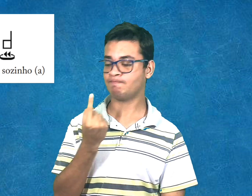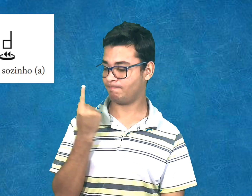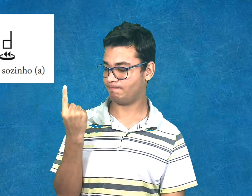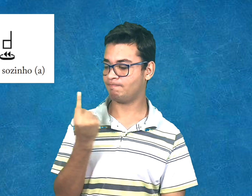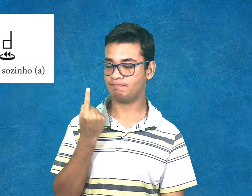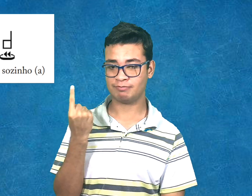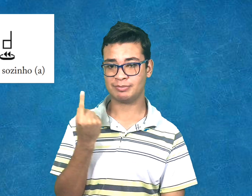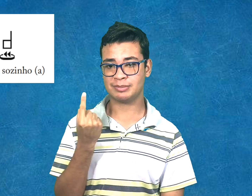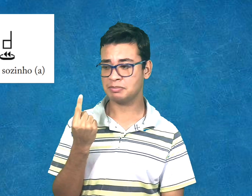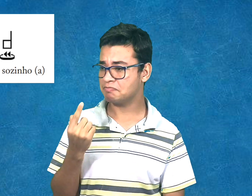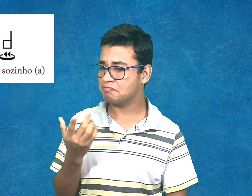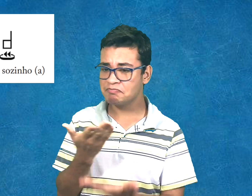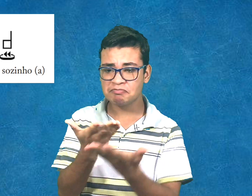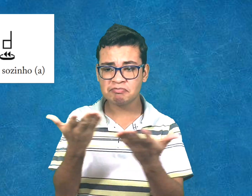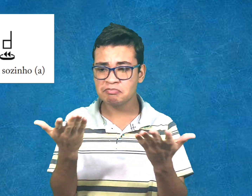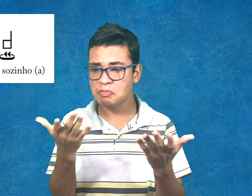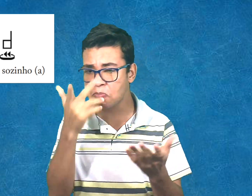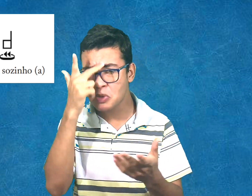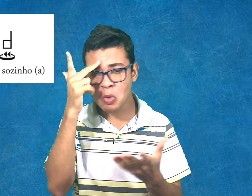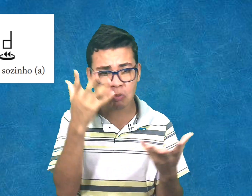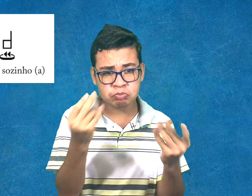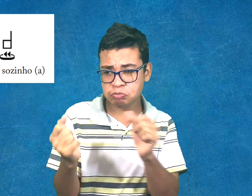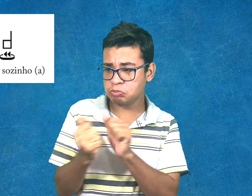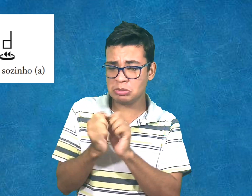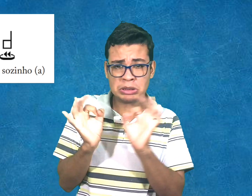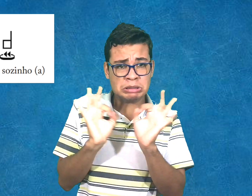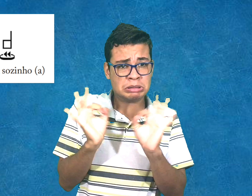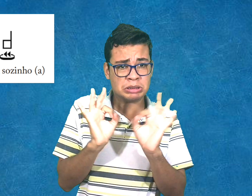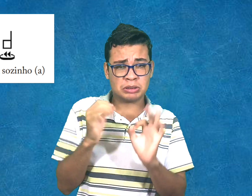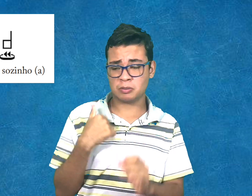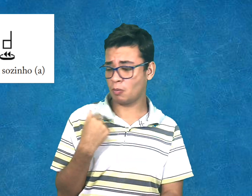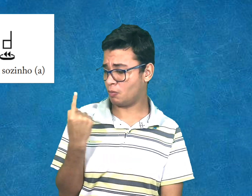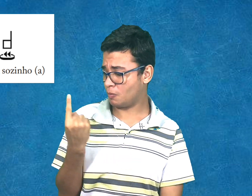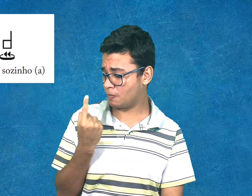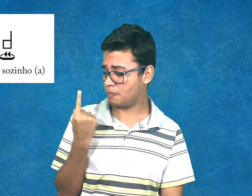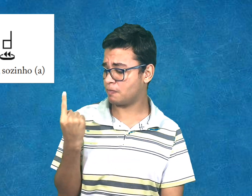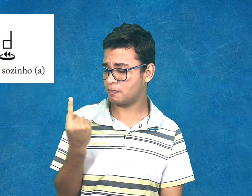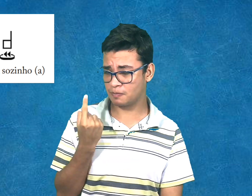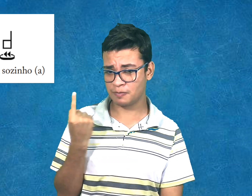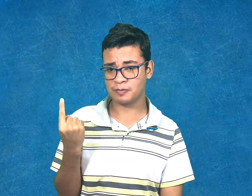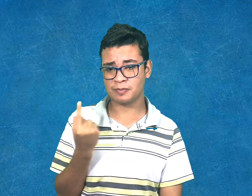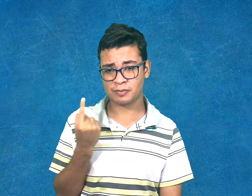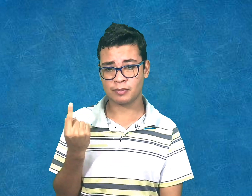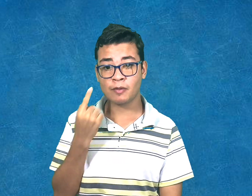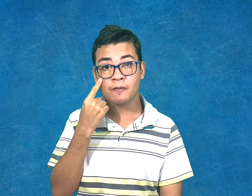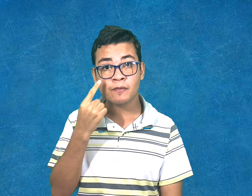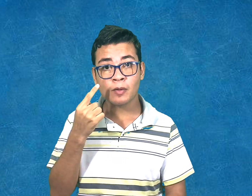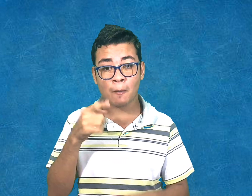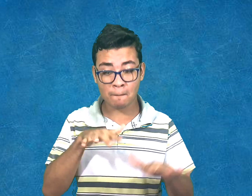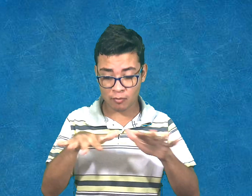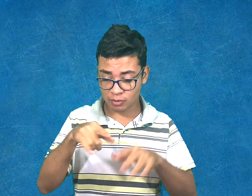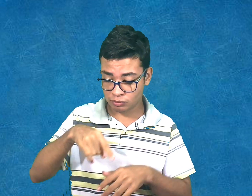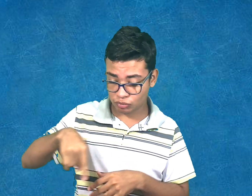Então, não tem ninguém comigo, então eu estou sozinho. Então, você viu o movimento circular, depois nós